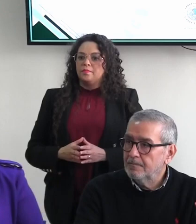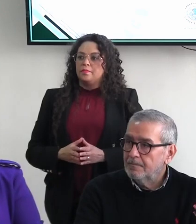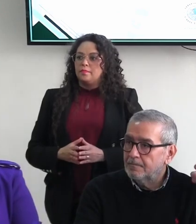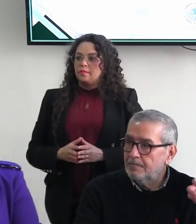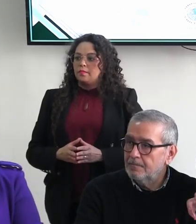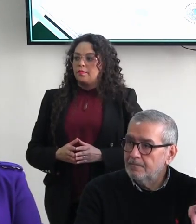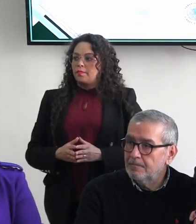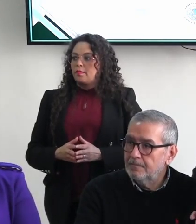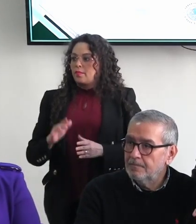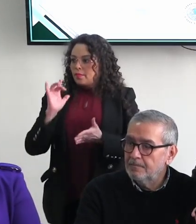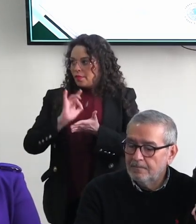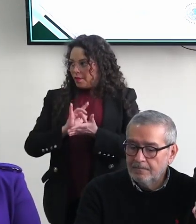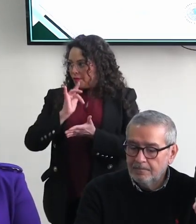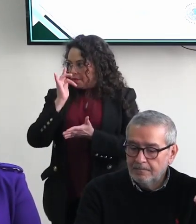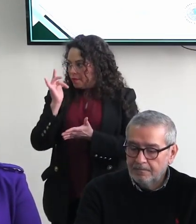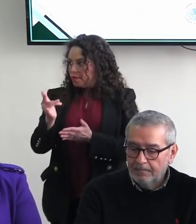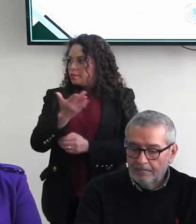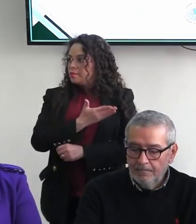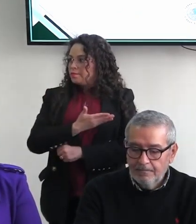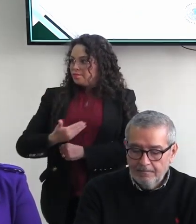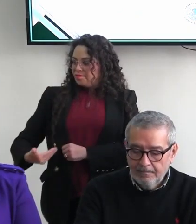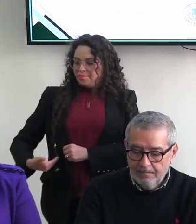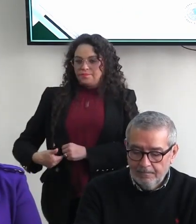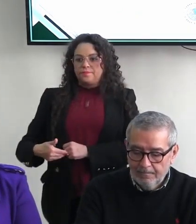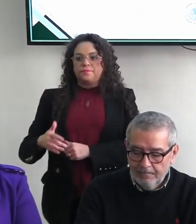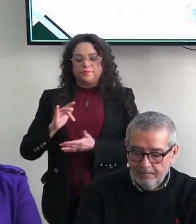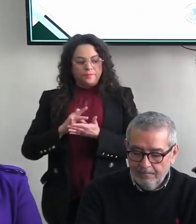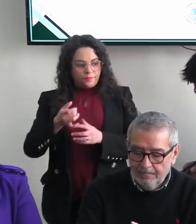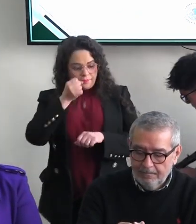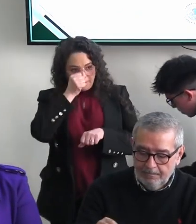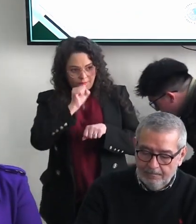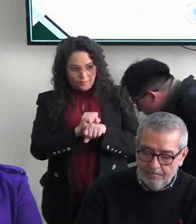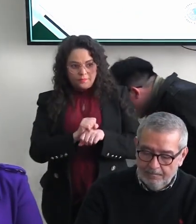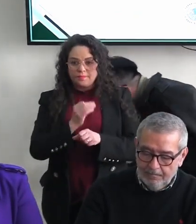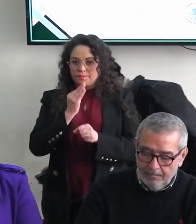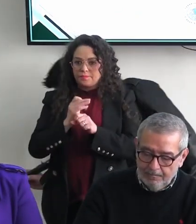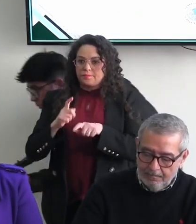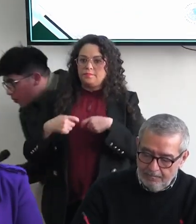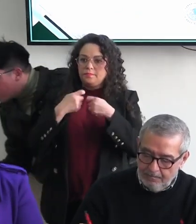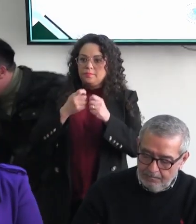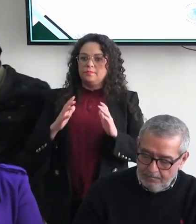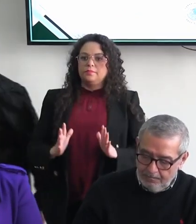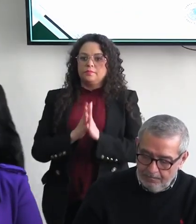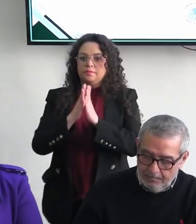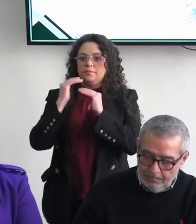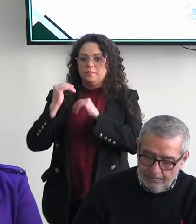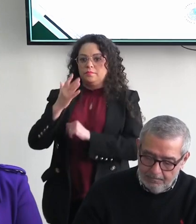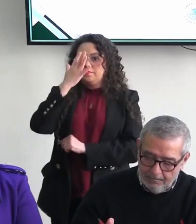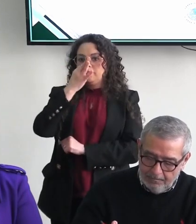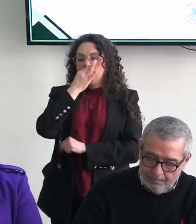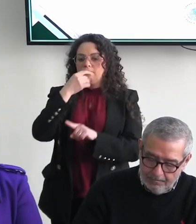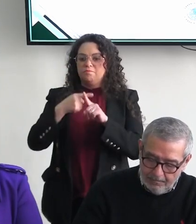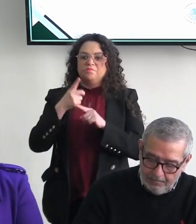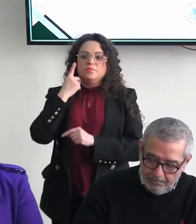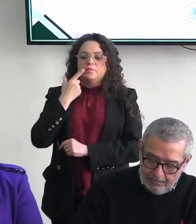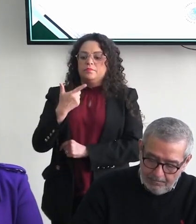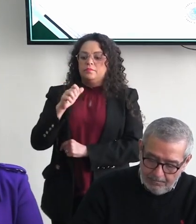secretaria. A continuación, se le concede el uso de la palabra hasta por 5 minutos al diputado Gerardo